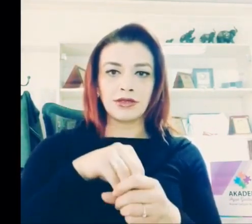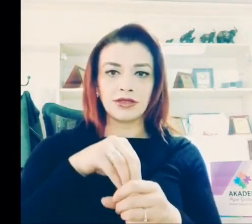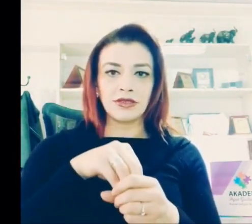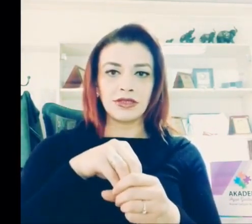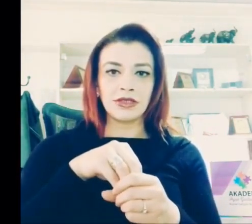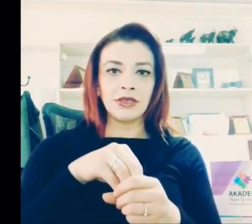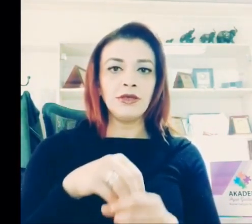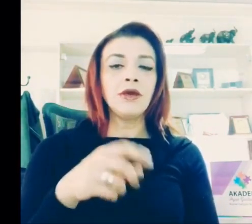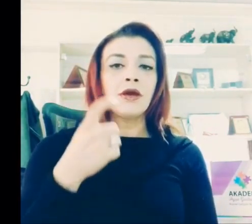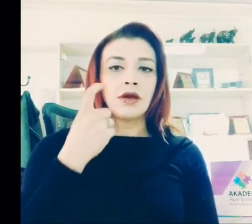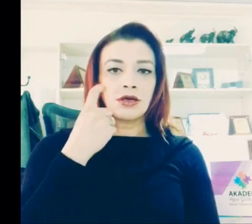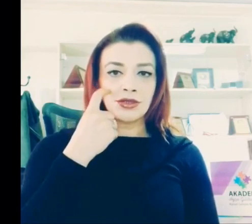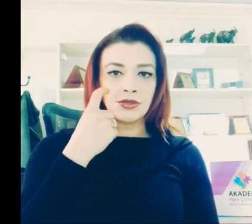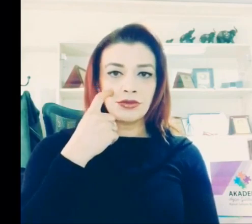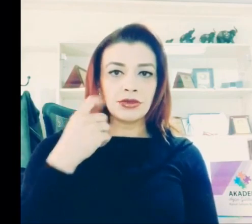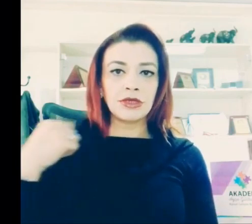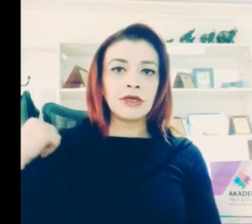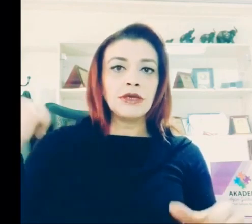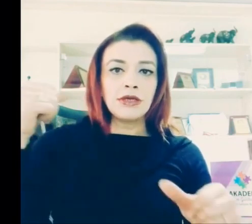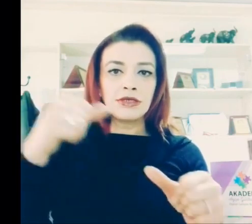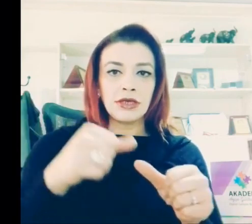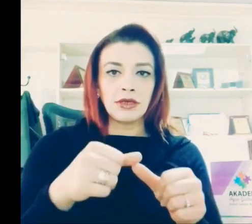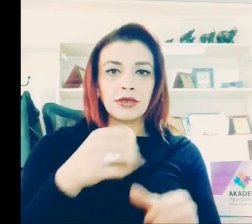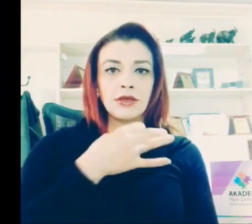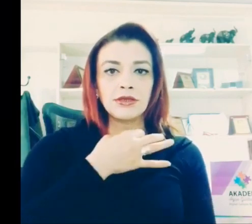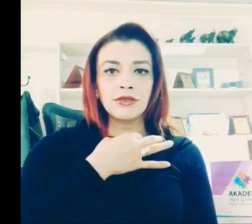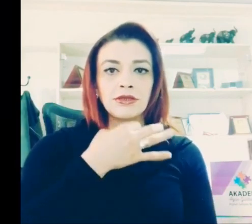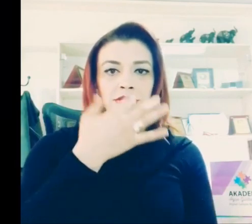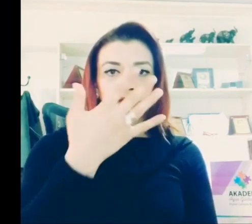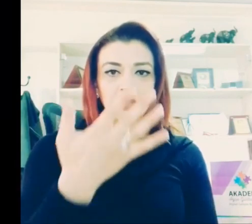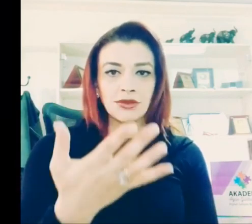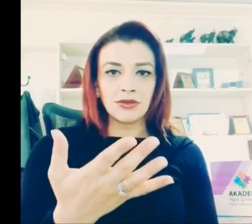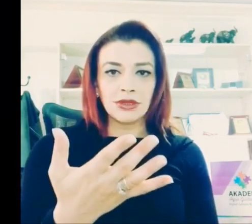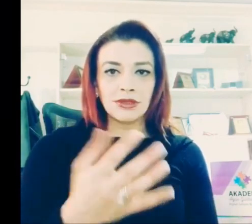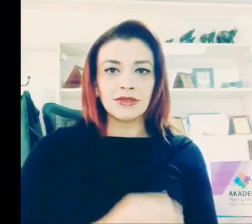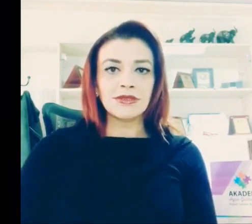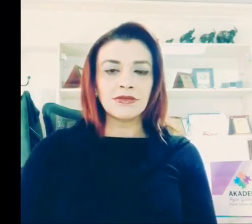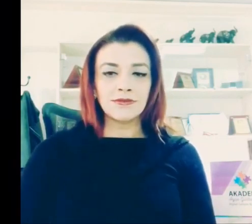haklar için Atatürk'e tekrar teşekkür ederiz.